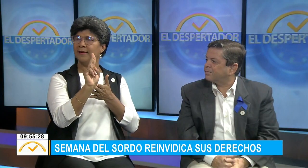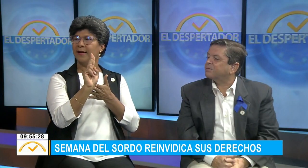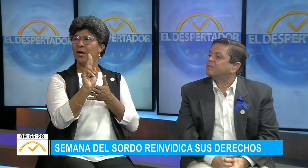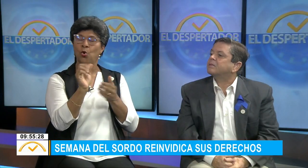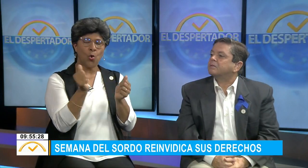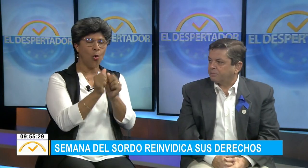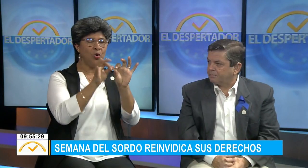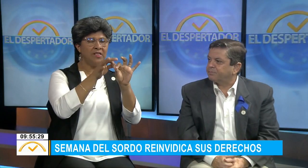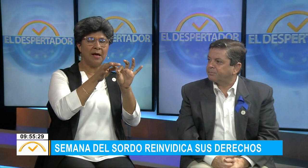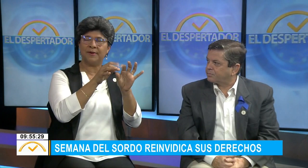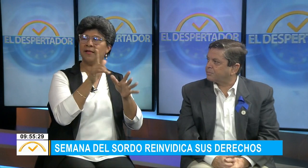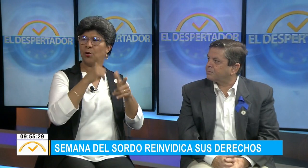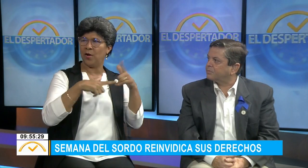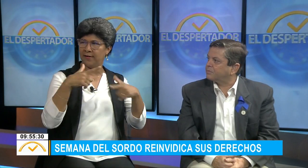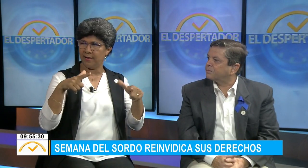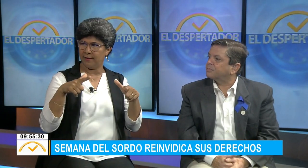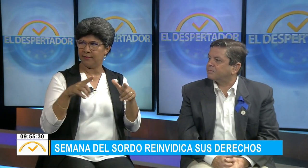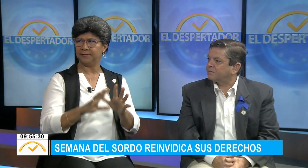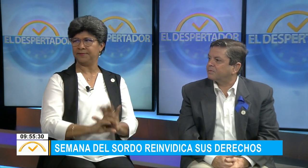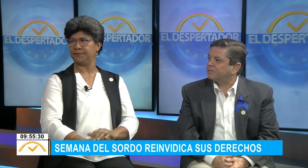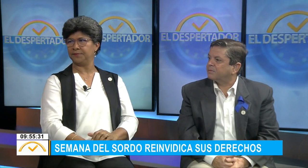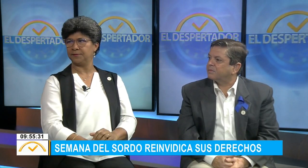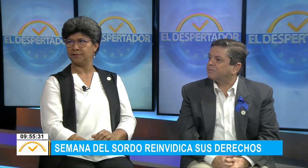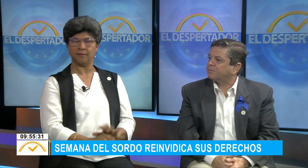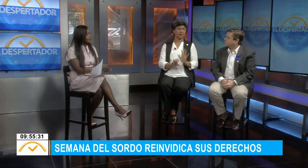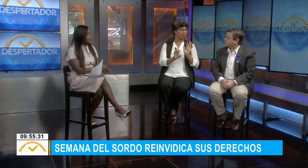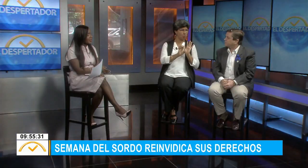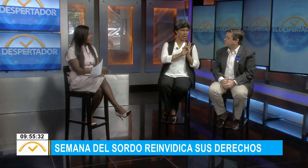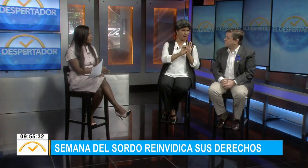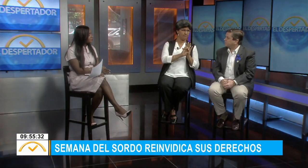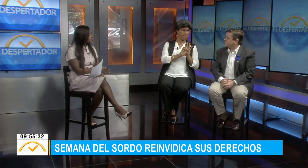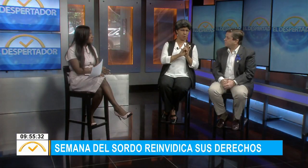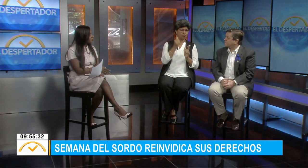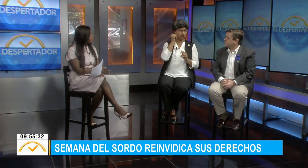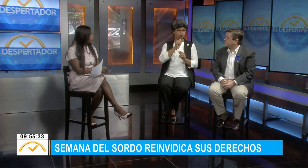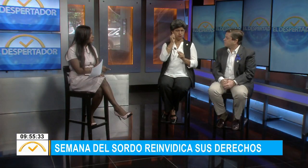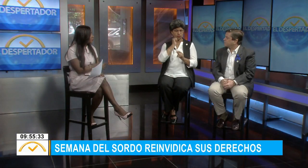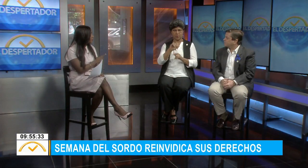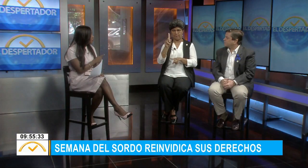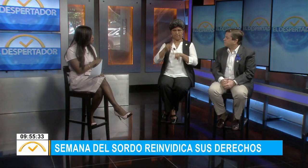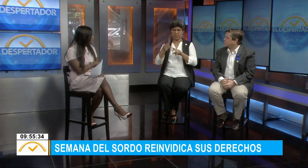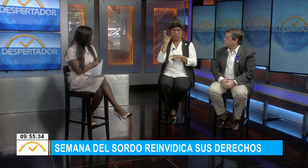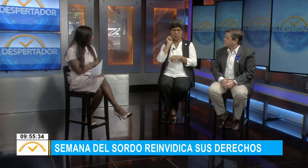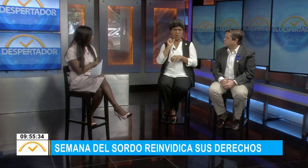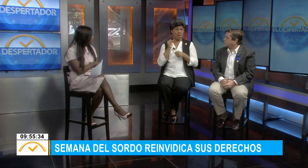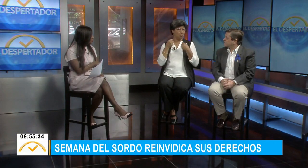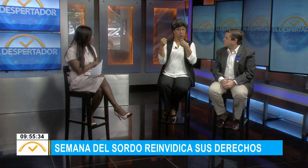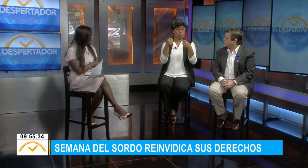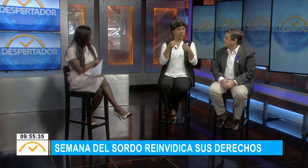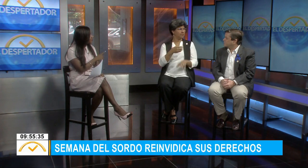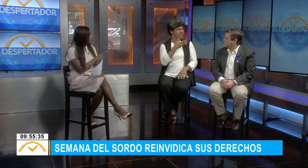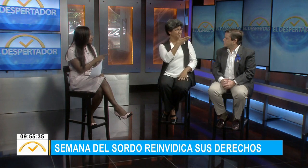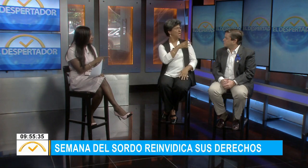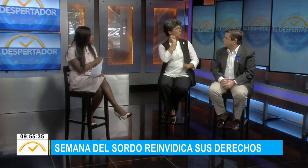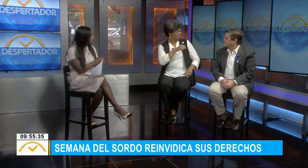con un intérprete de lengua de señas. Y, por ejemplo, en el día a día, una persona que no escuche, ¿puede conducir? ¿Puede ver televisión